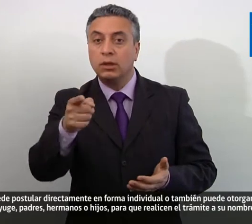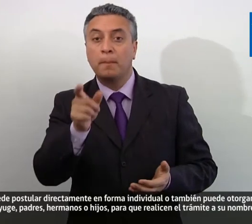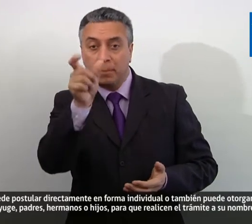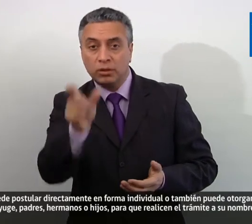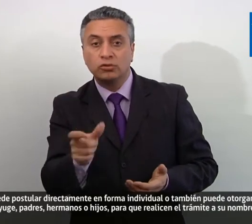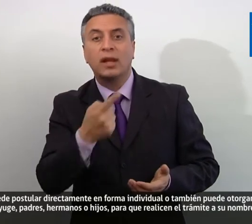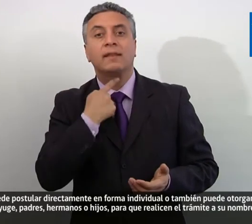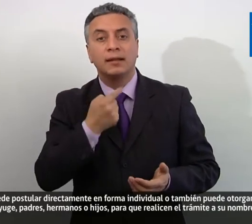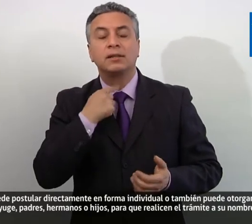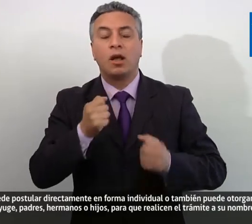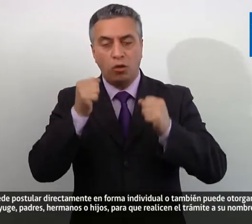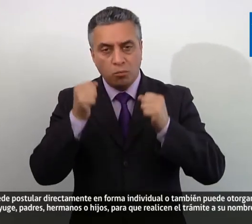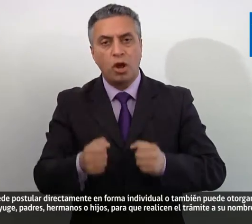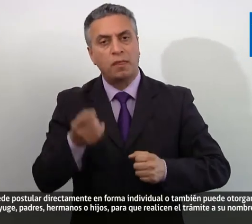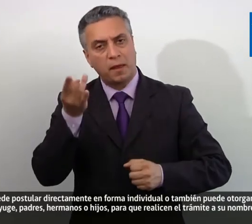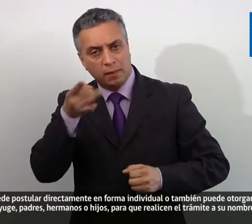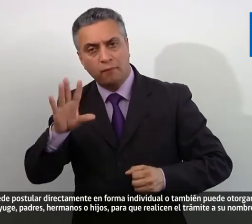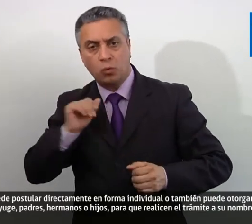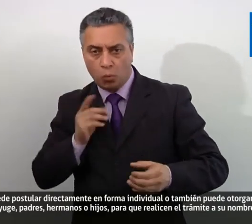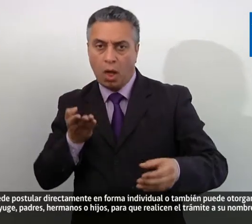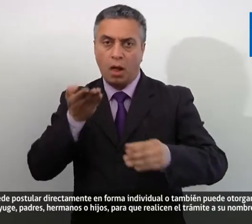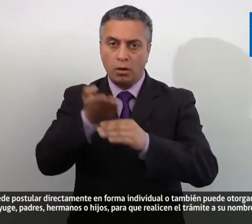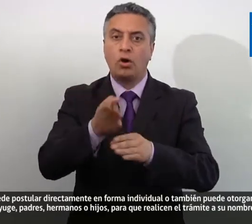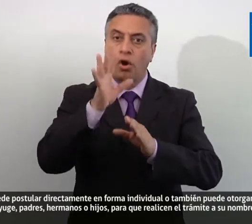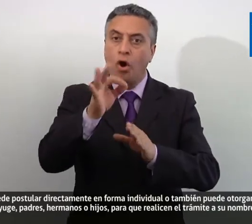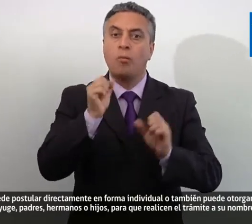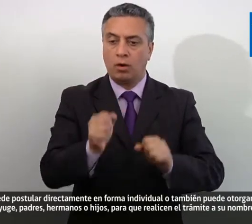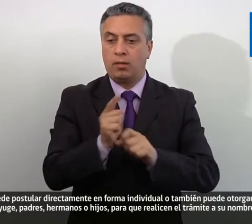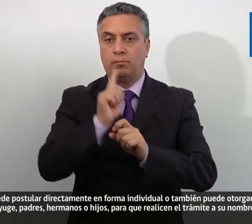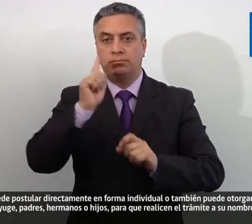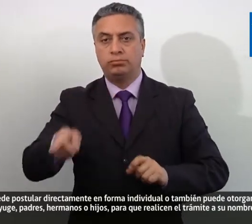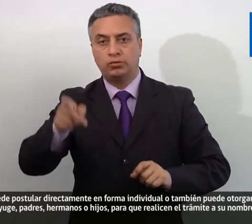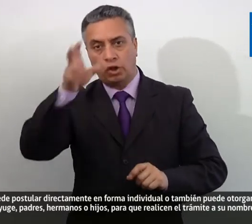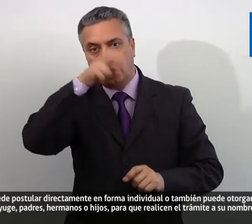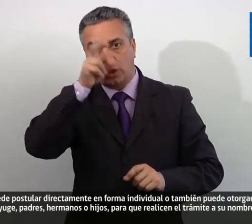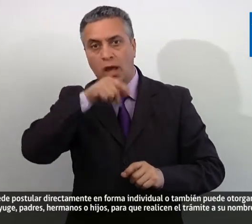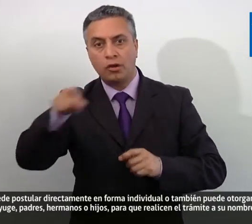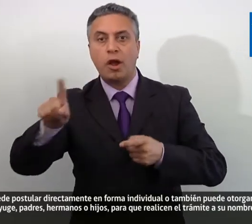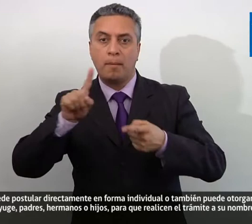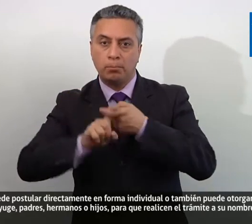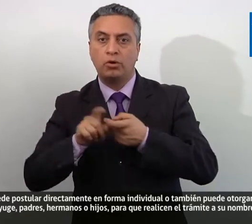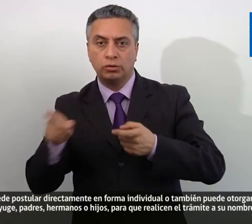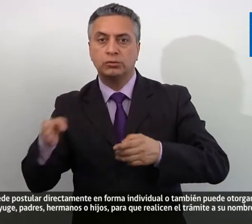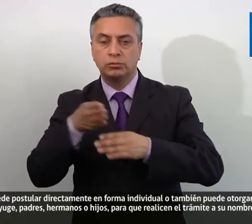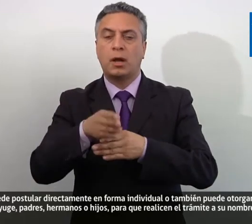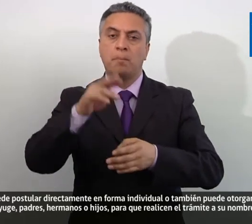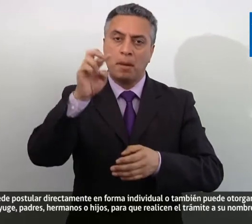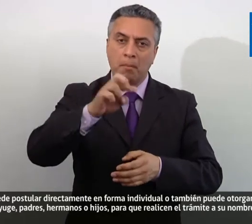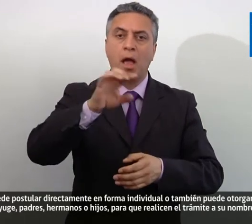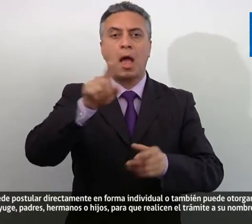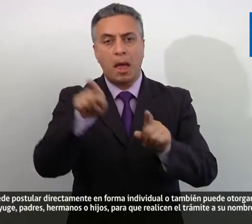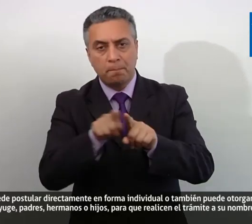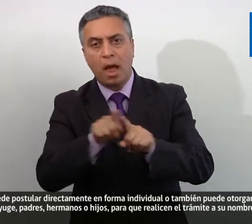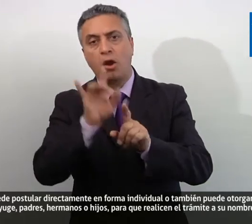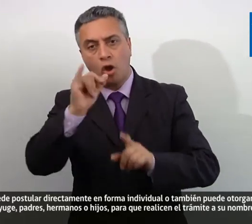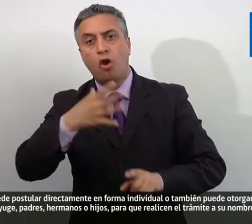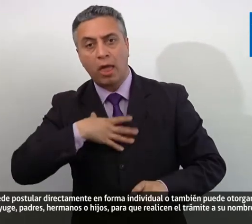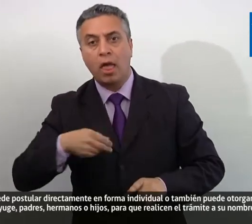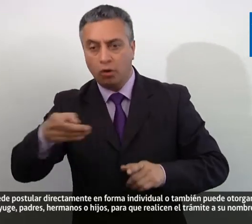puede postular directamente en forma individual o también puede otorgar un mandato notarial a su cónyuge, padres, hermanos o hijos para que realicen